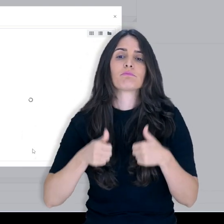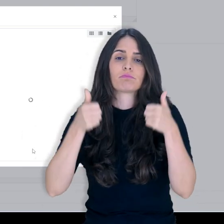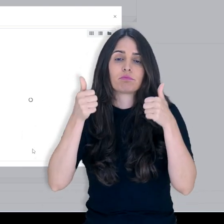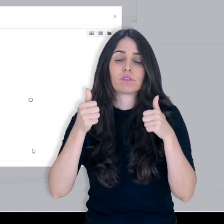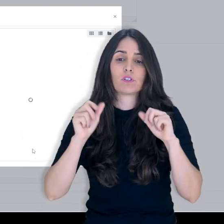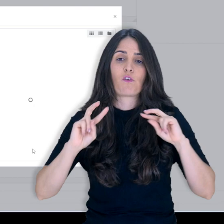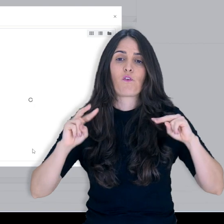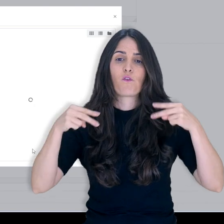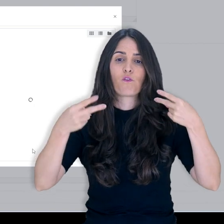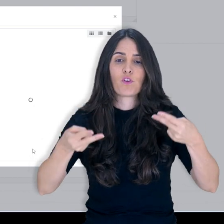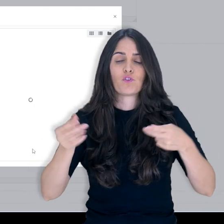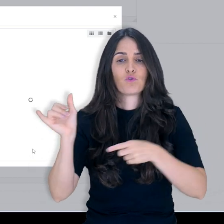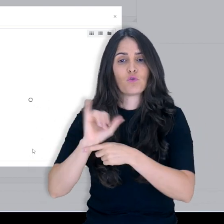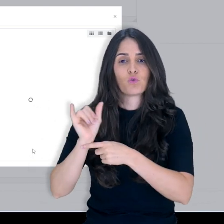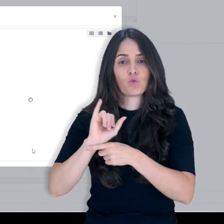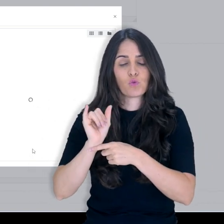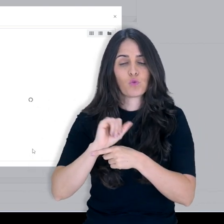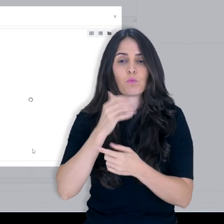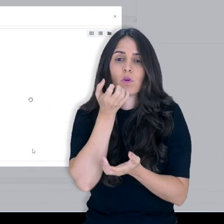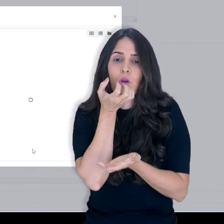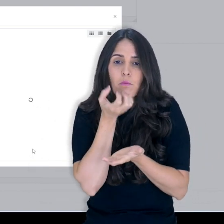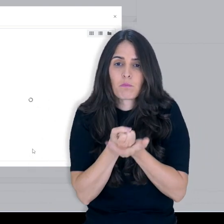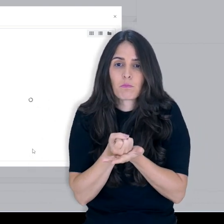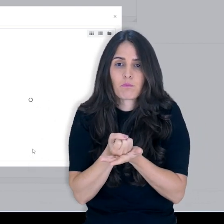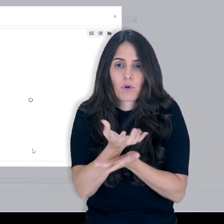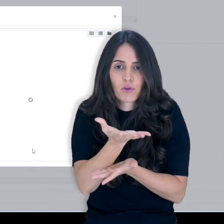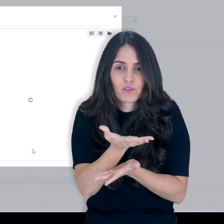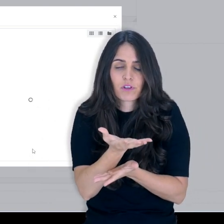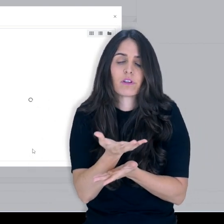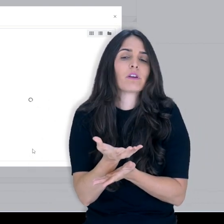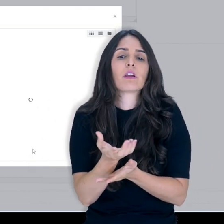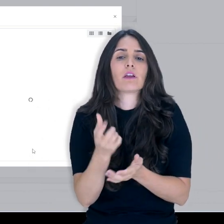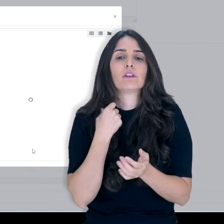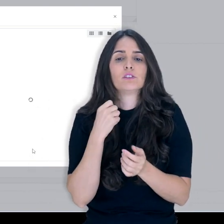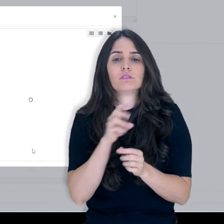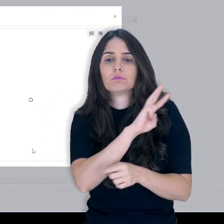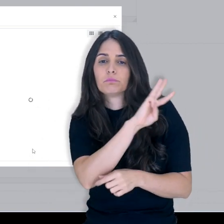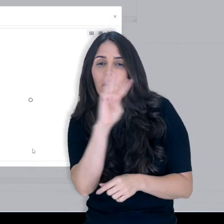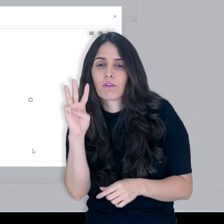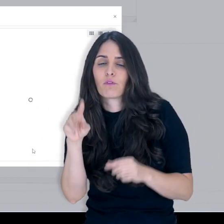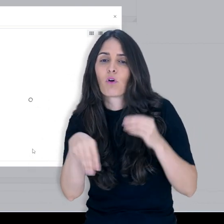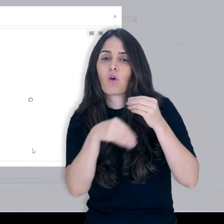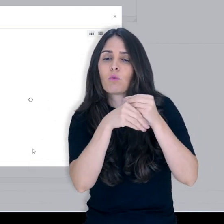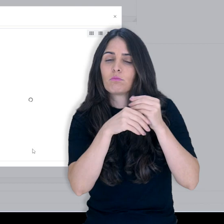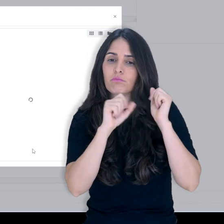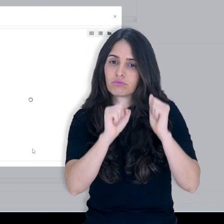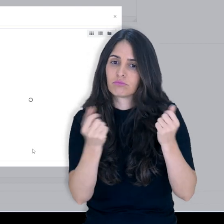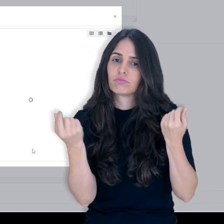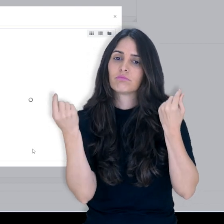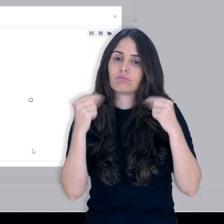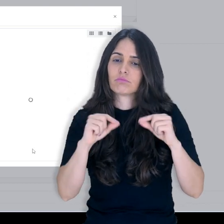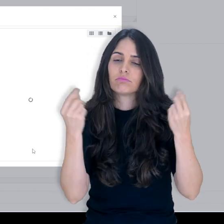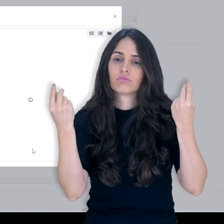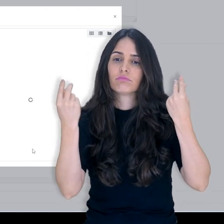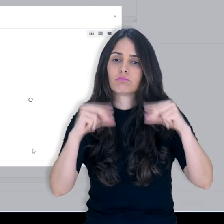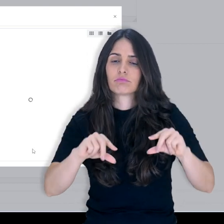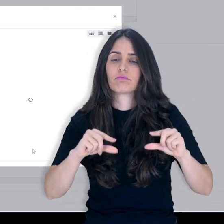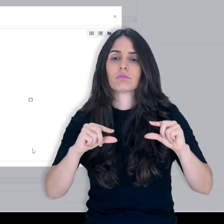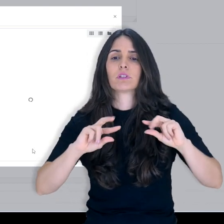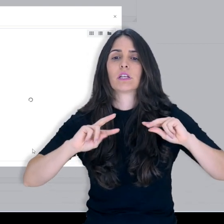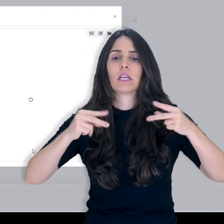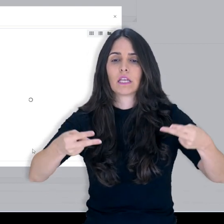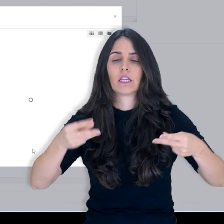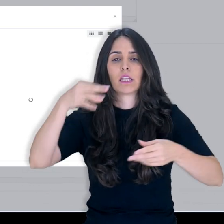vídeos que estão no YouTube pode casts que estão em plataformas também E aí colocamos